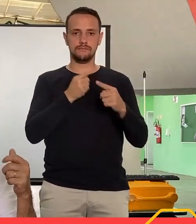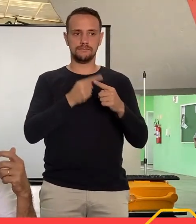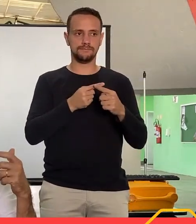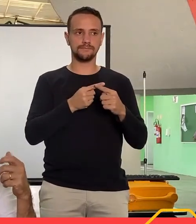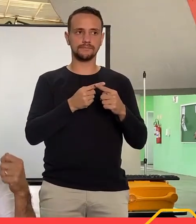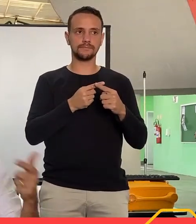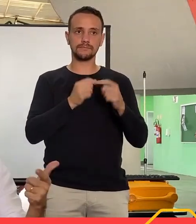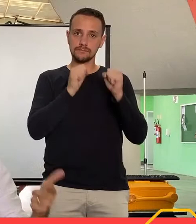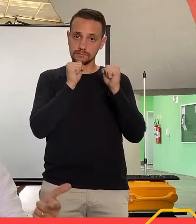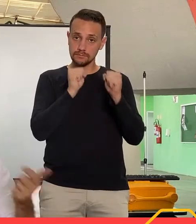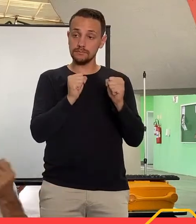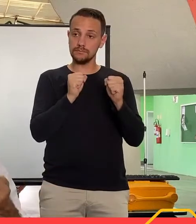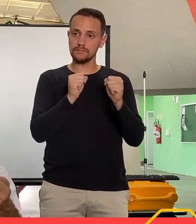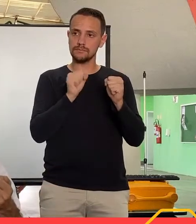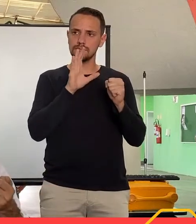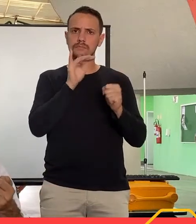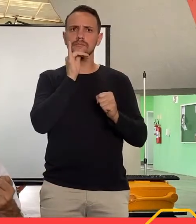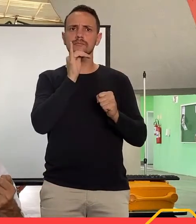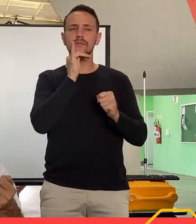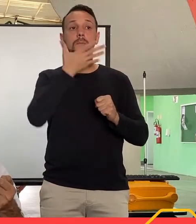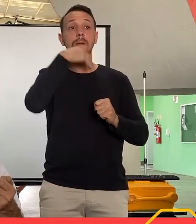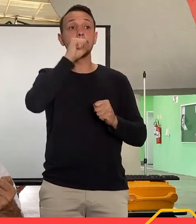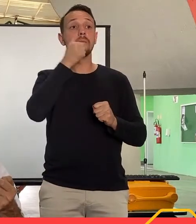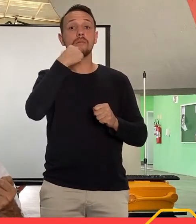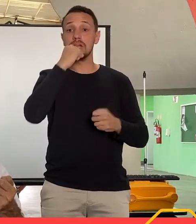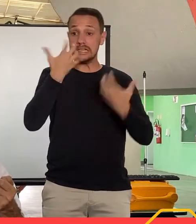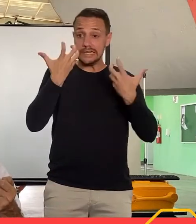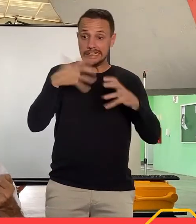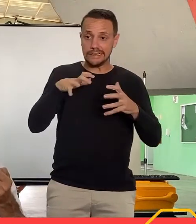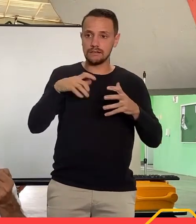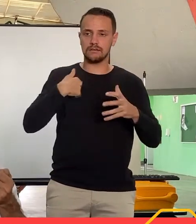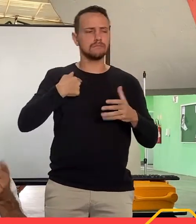poderia coagir o pai à matrícula.